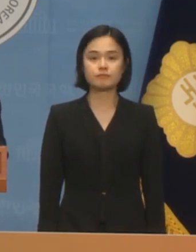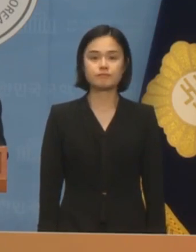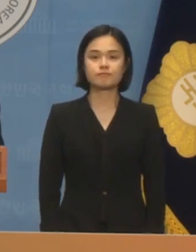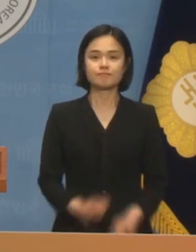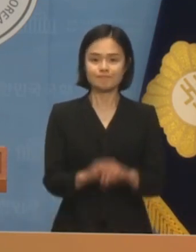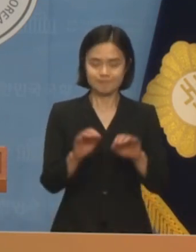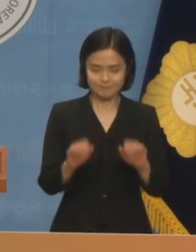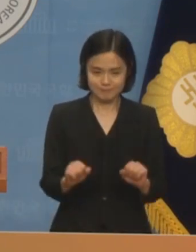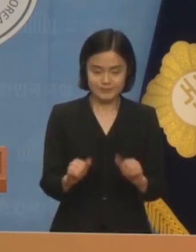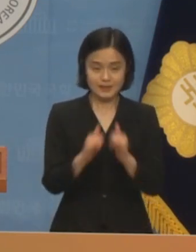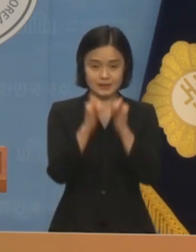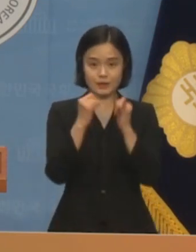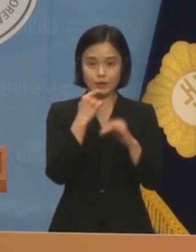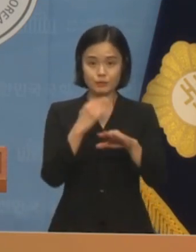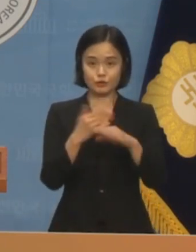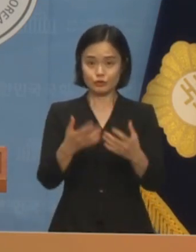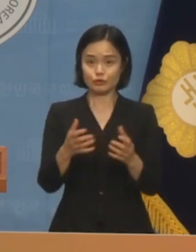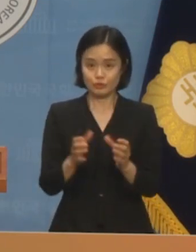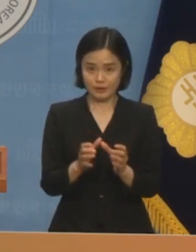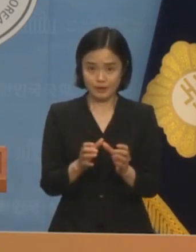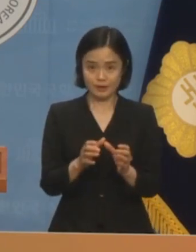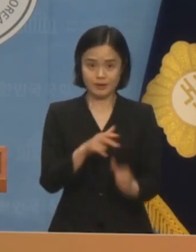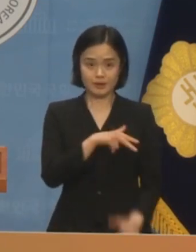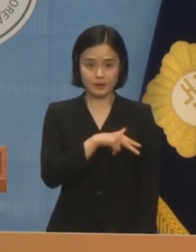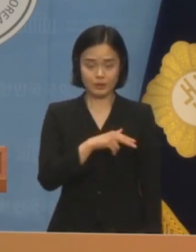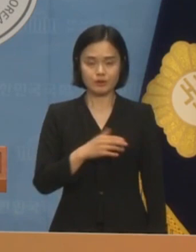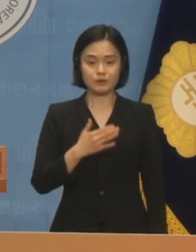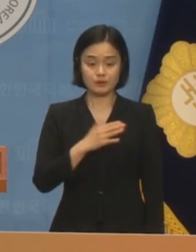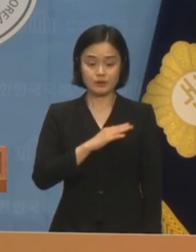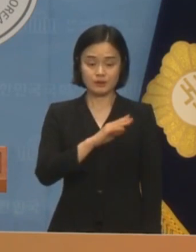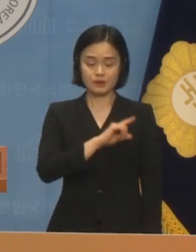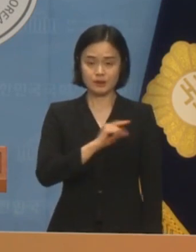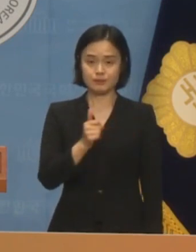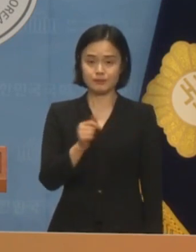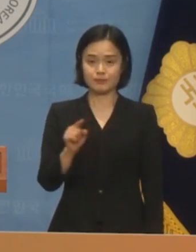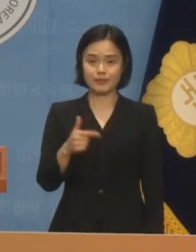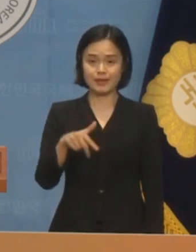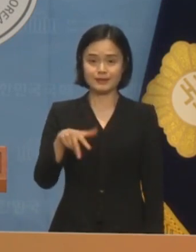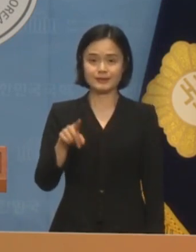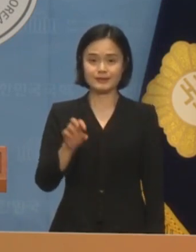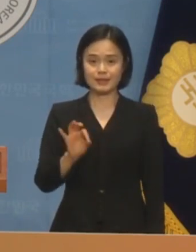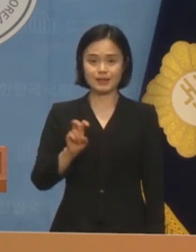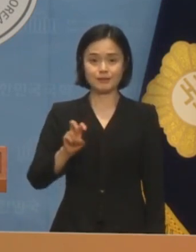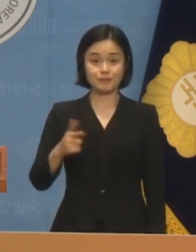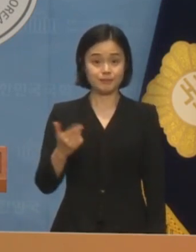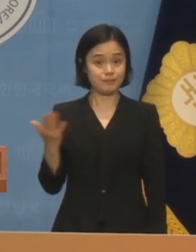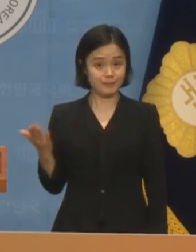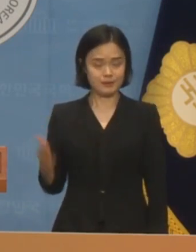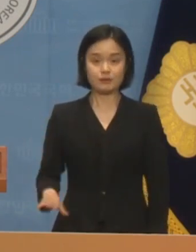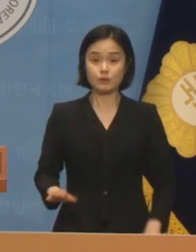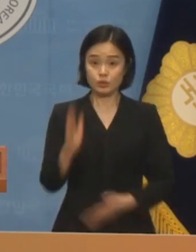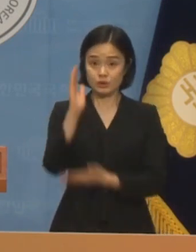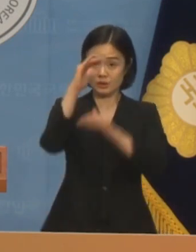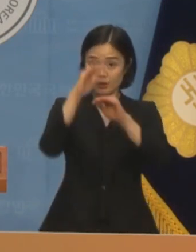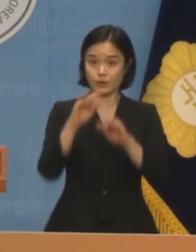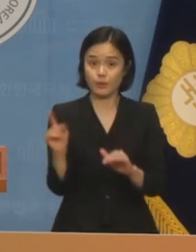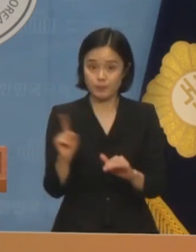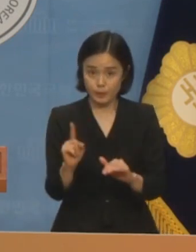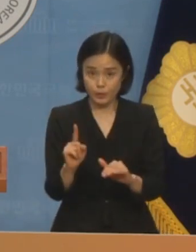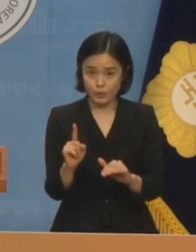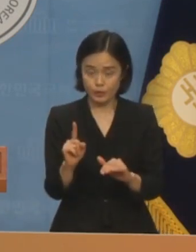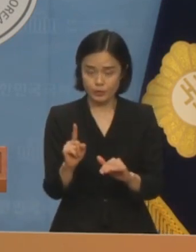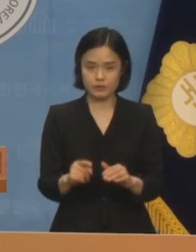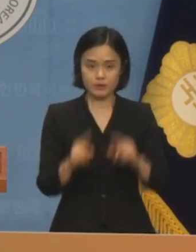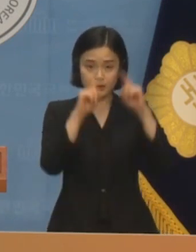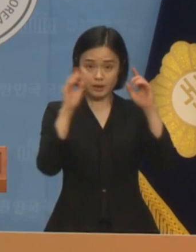네, 안녕하십니까. 사회민주당 국회의원 한창민입니다. 저는 오늘 취업 후 학자금 상환 특별법 발의 관련